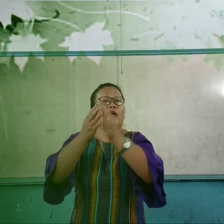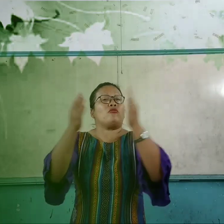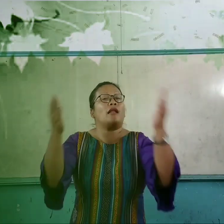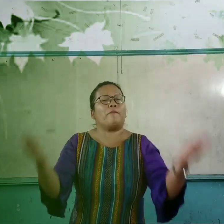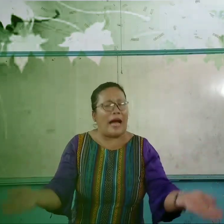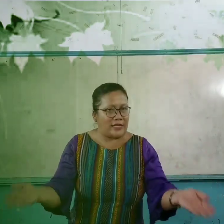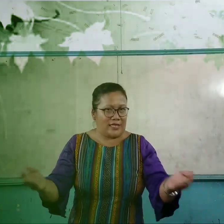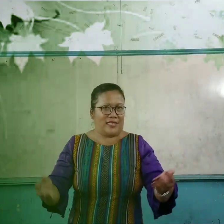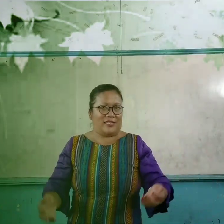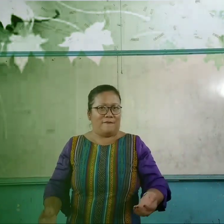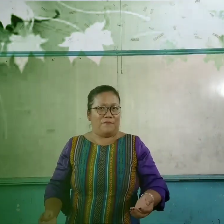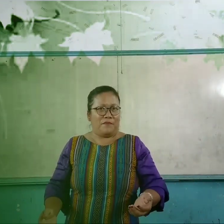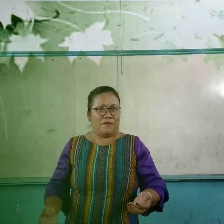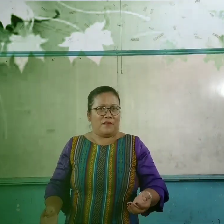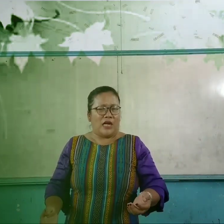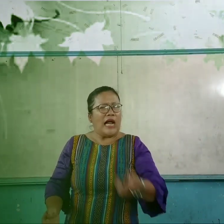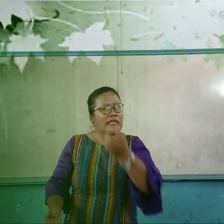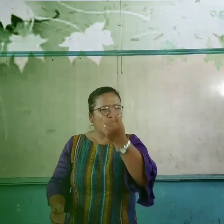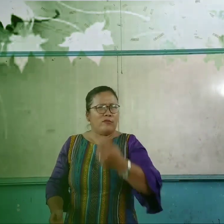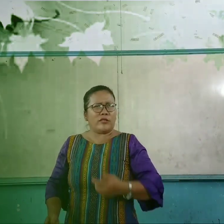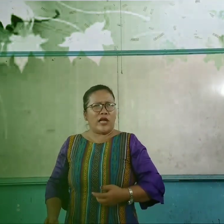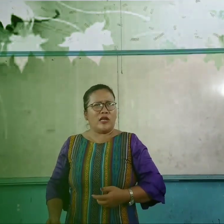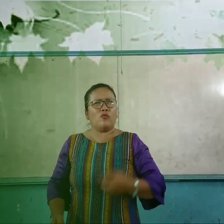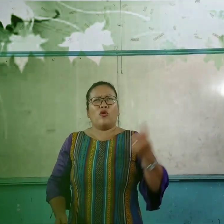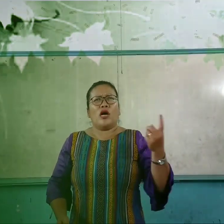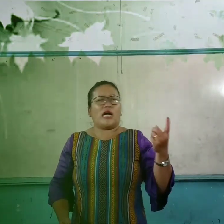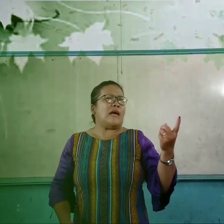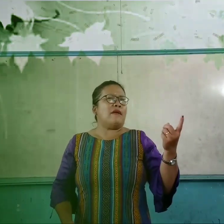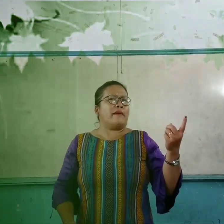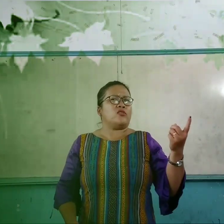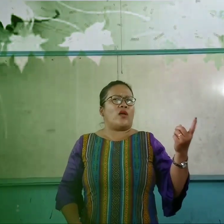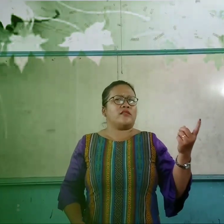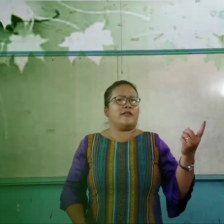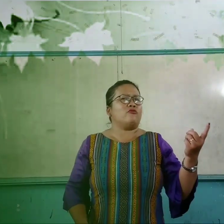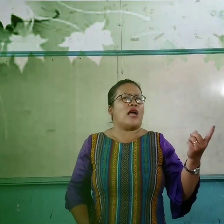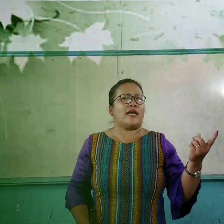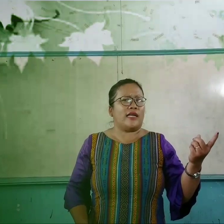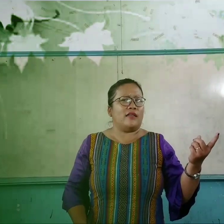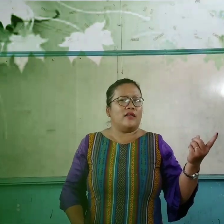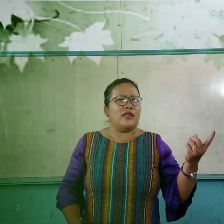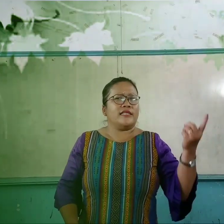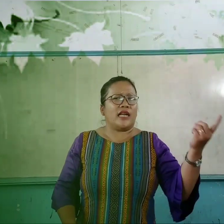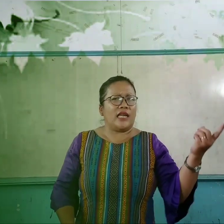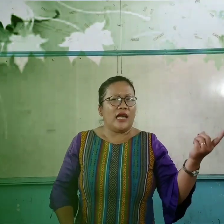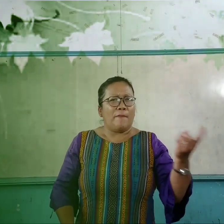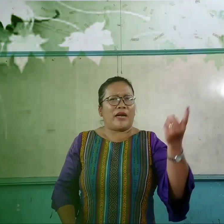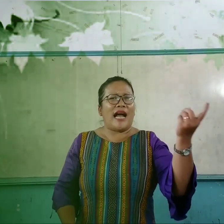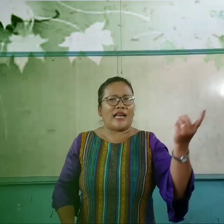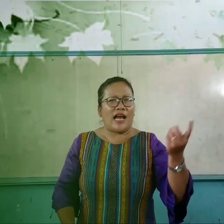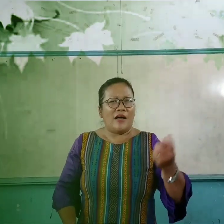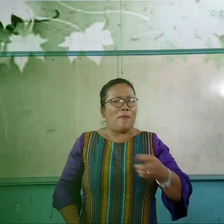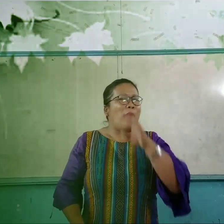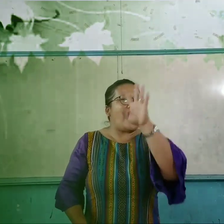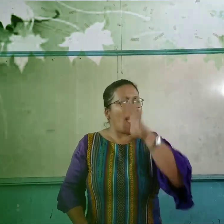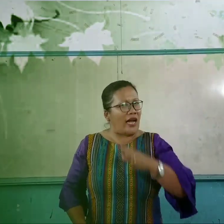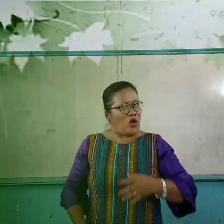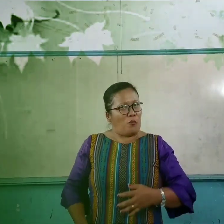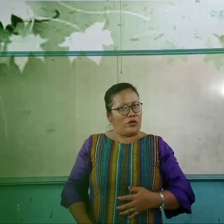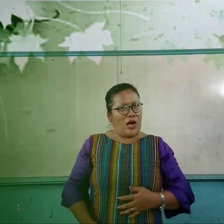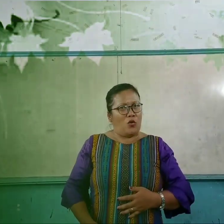ikut lepas. Lantas kamu bertanya, Bu, kenapa menstruasi itu sakit, nyeri, berdarah? Bayangkan kau punya